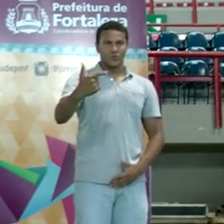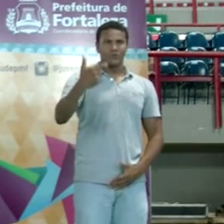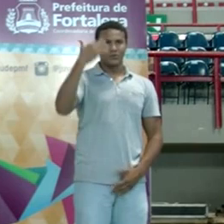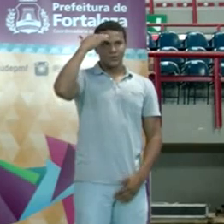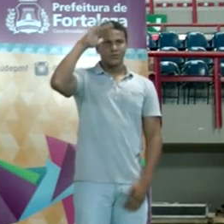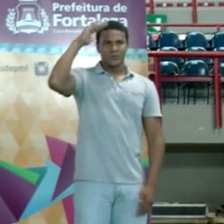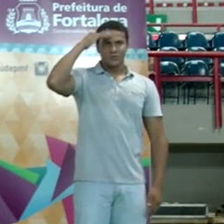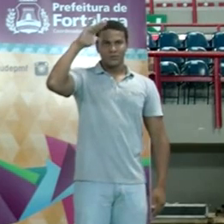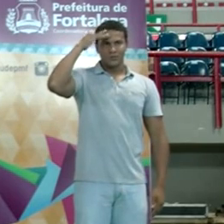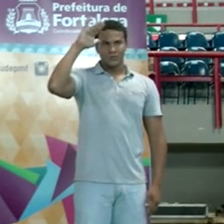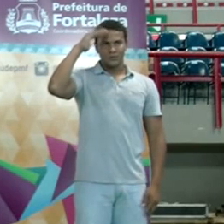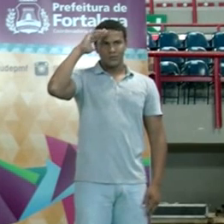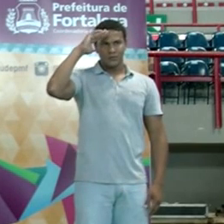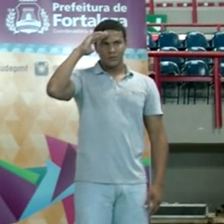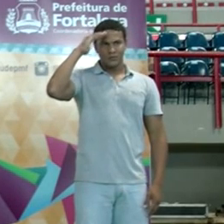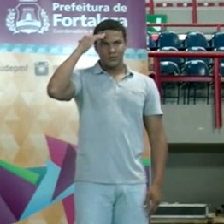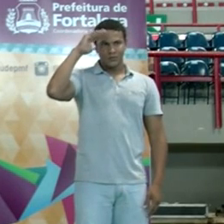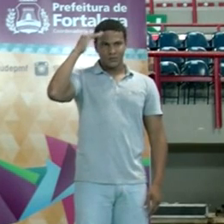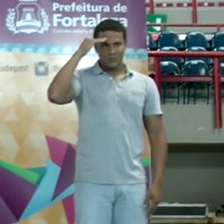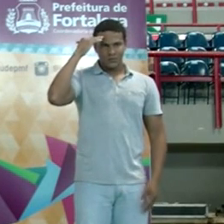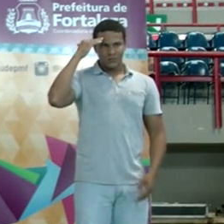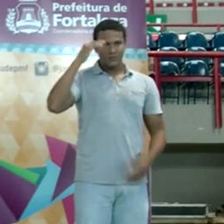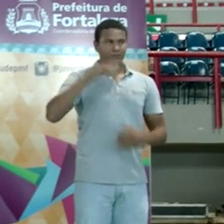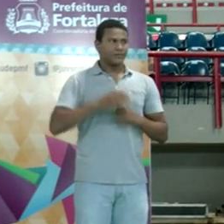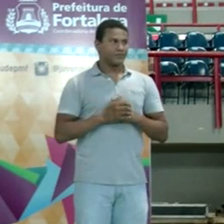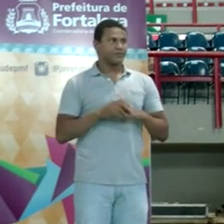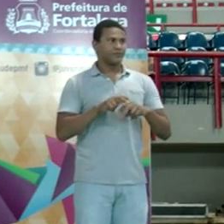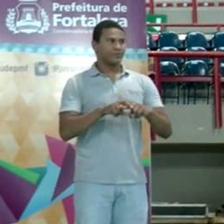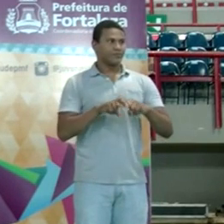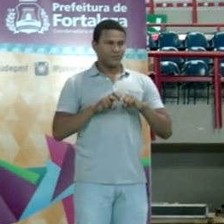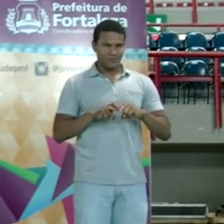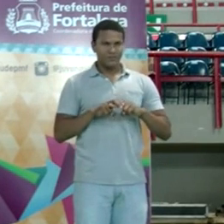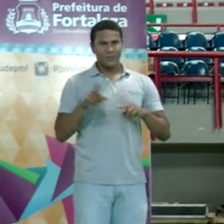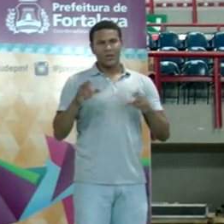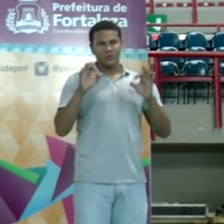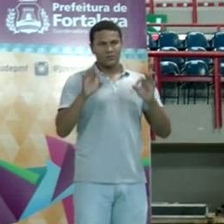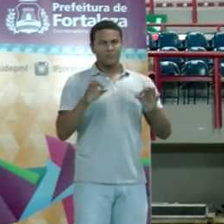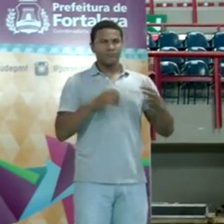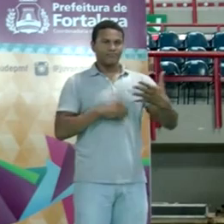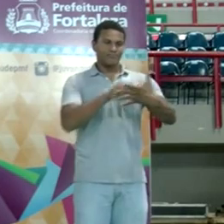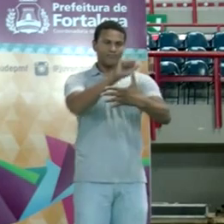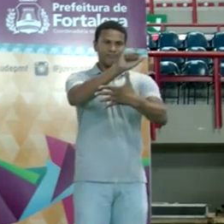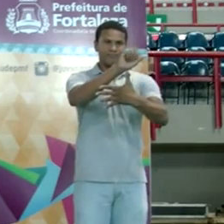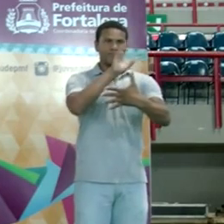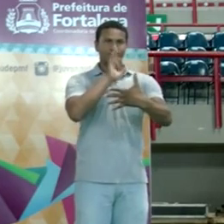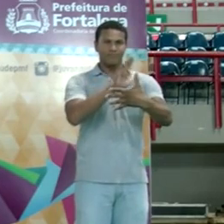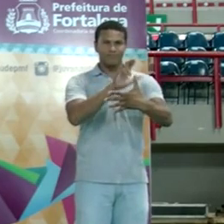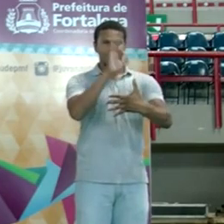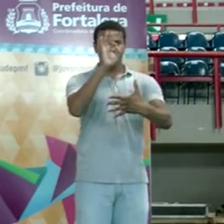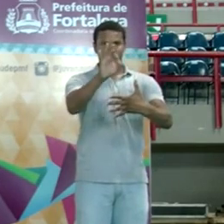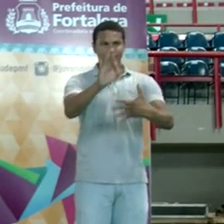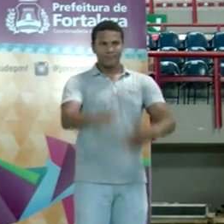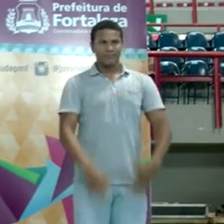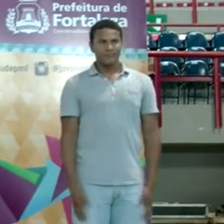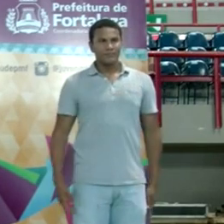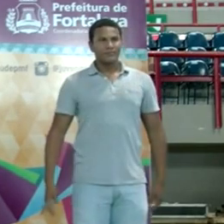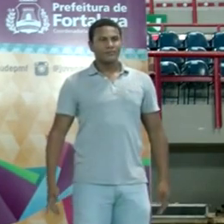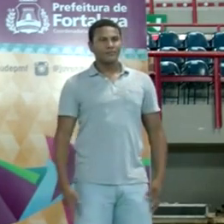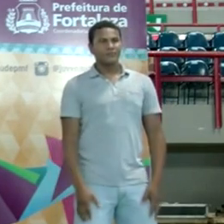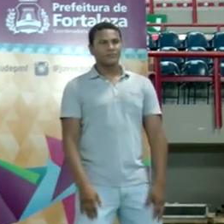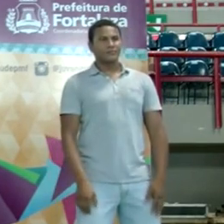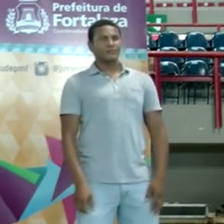certo? Menos, mas liberam, tá bom? Então, certamente, o item A, aí seria a resposta da